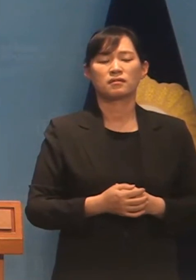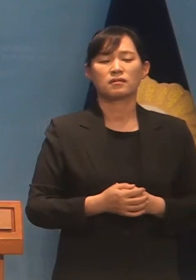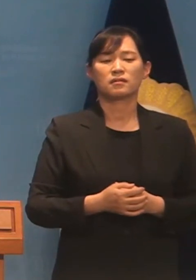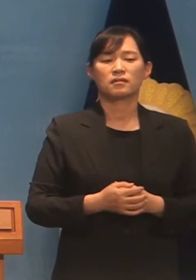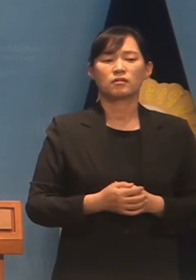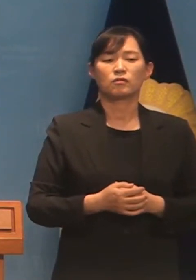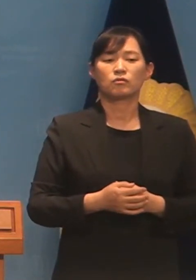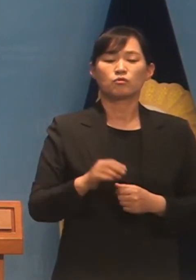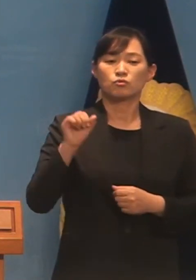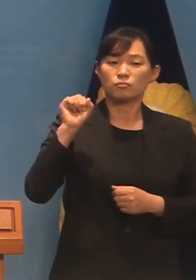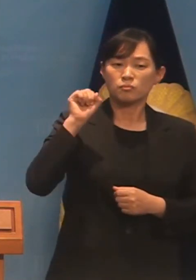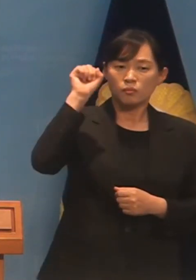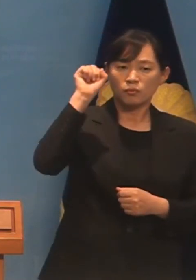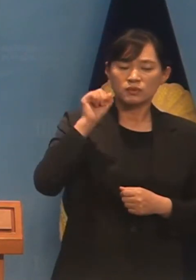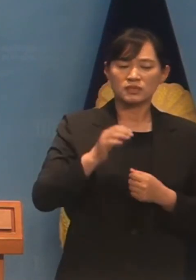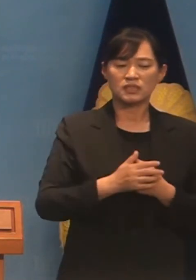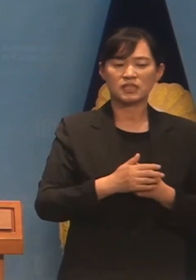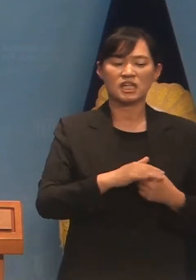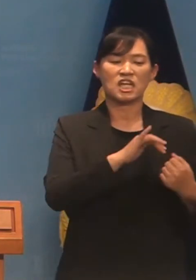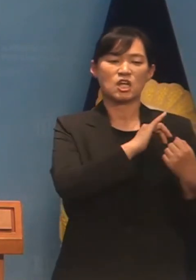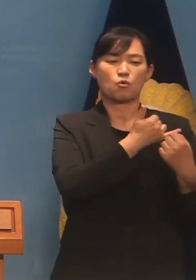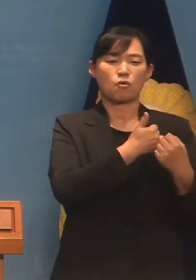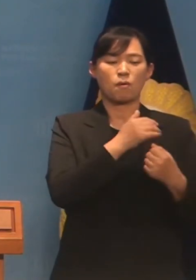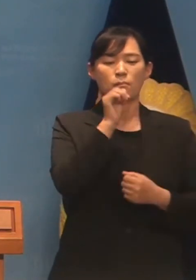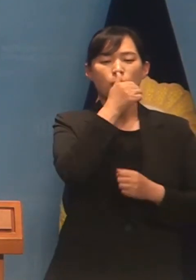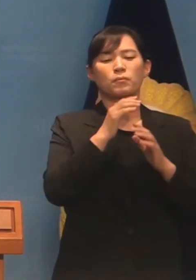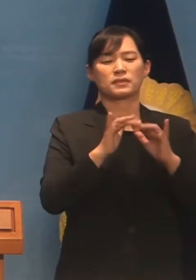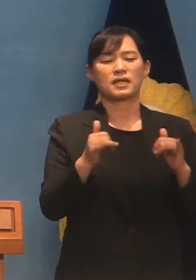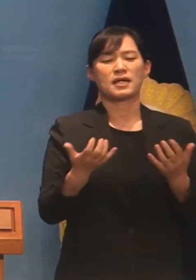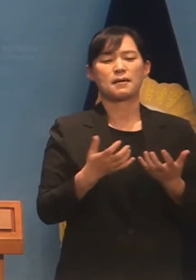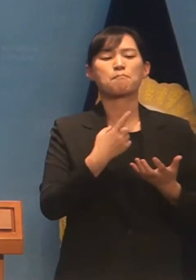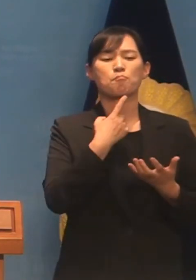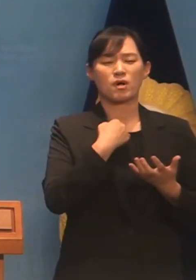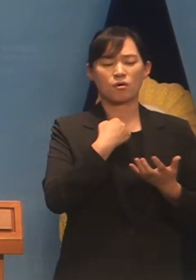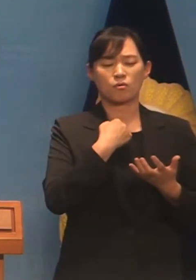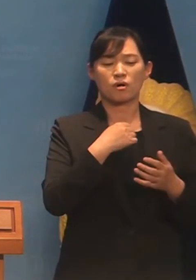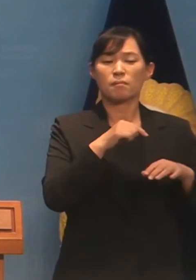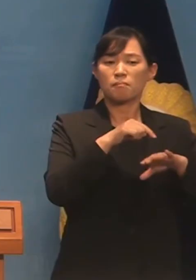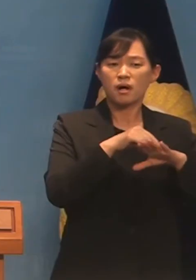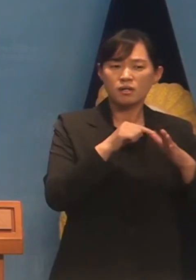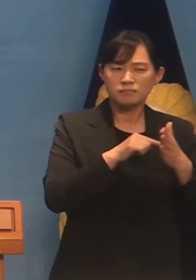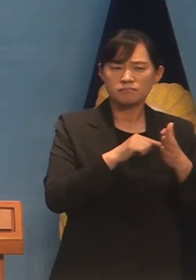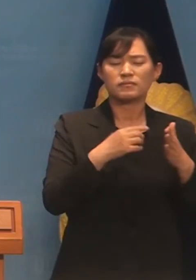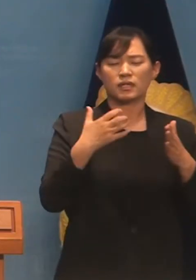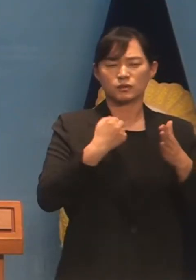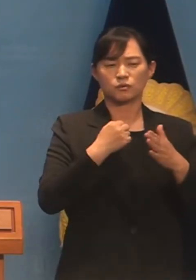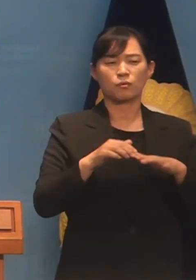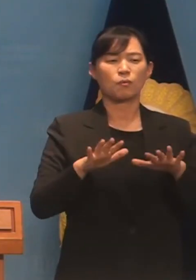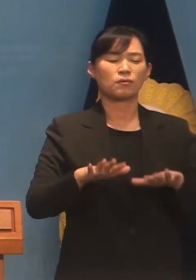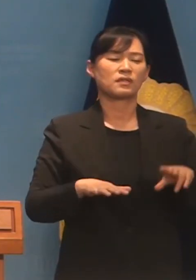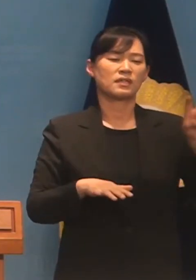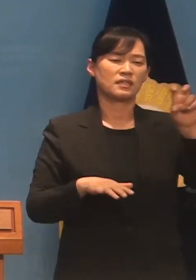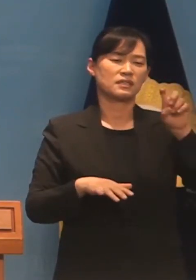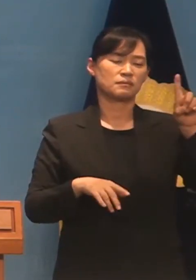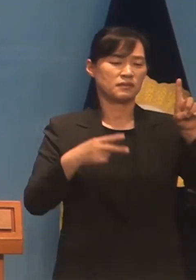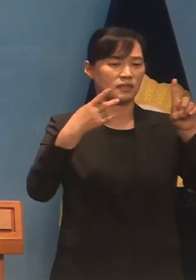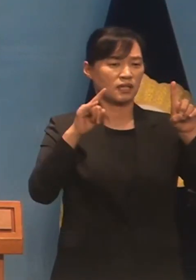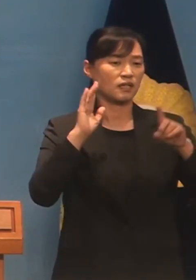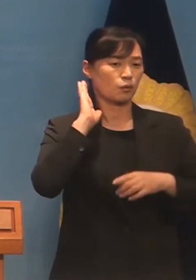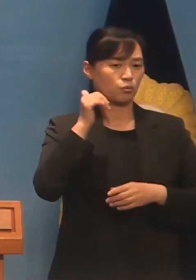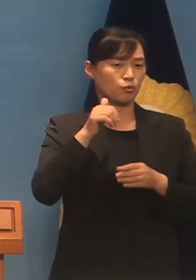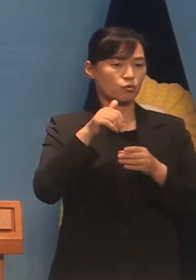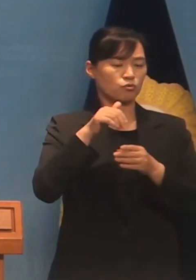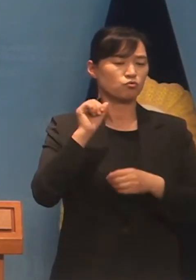그래서 후보는 인권 변호사의 길을 선택했고 그 마음으로 오늘 제21대 대통령